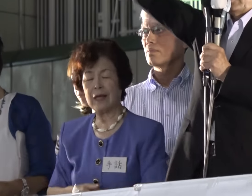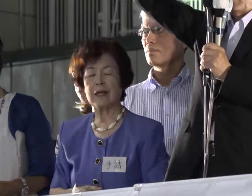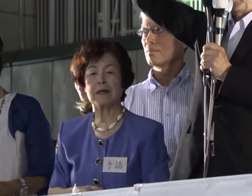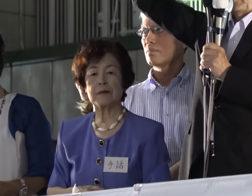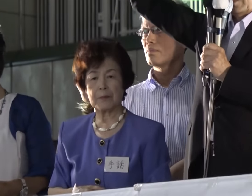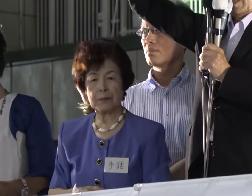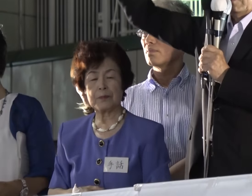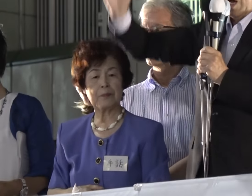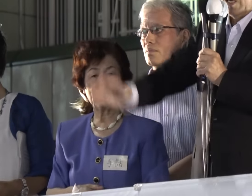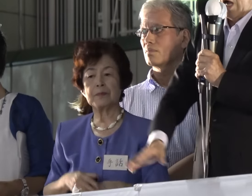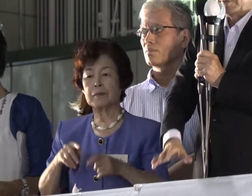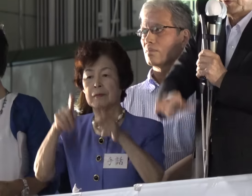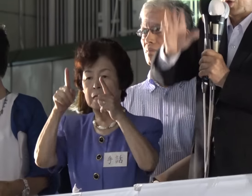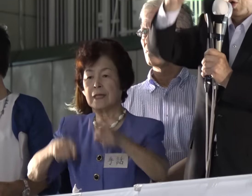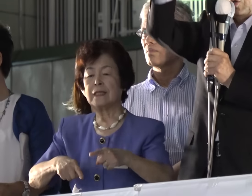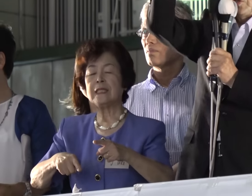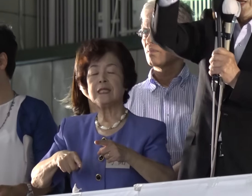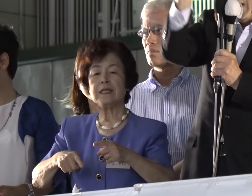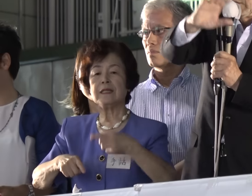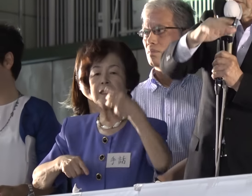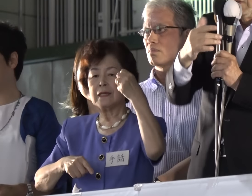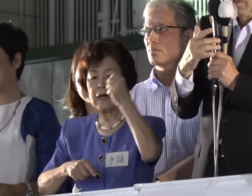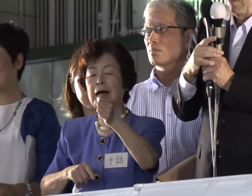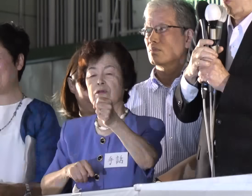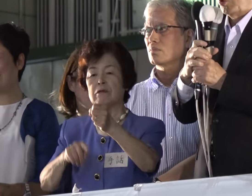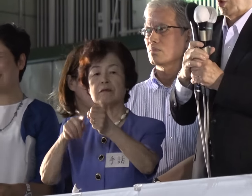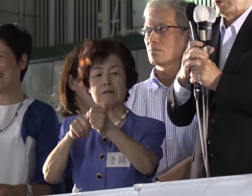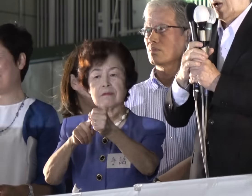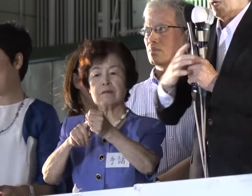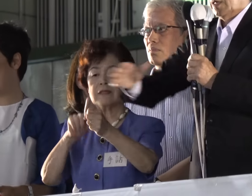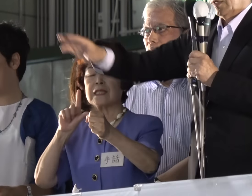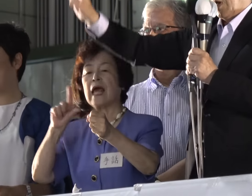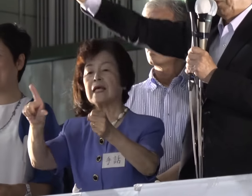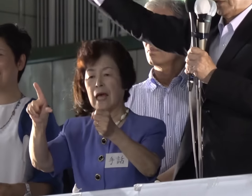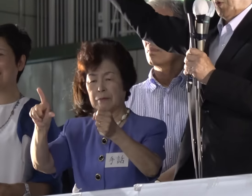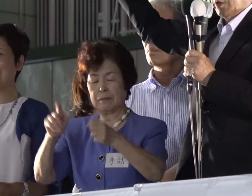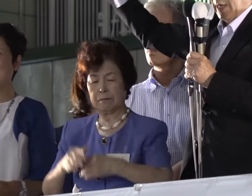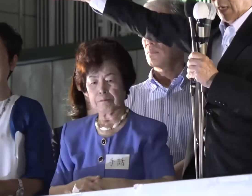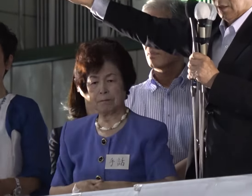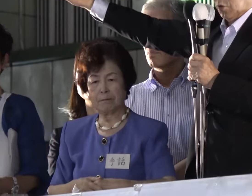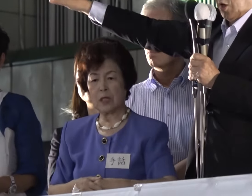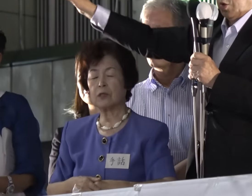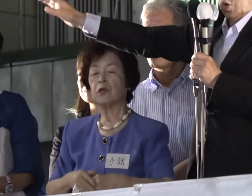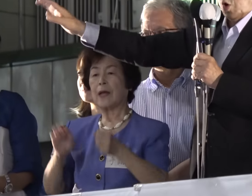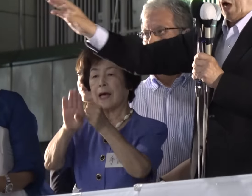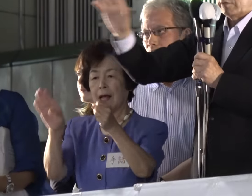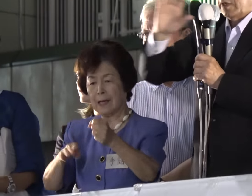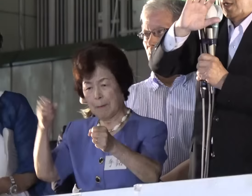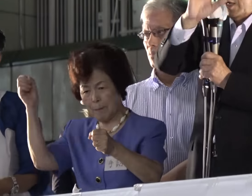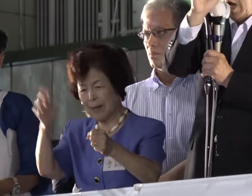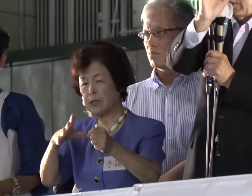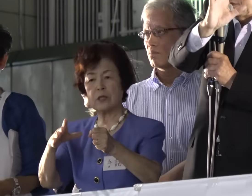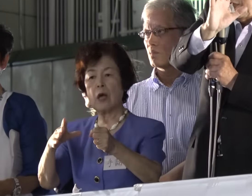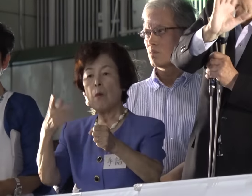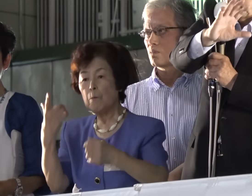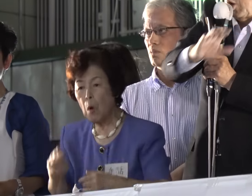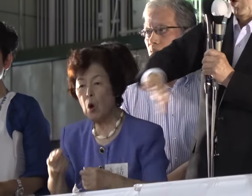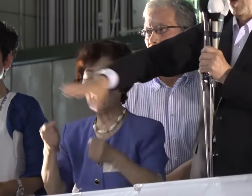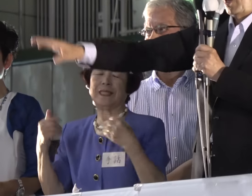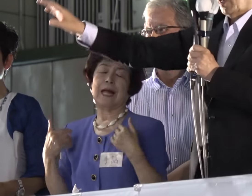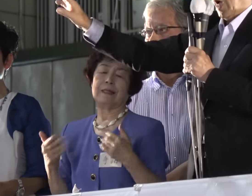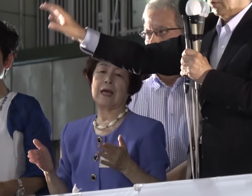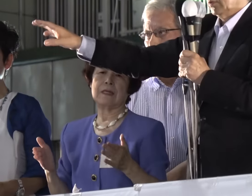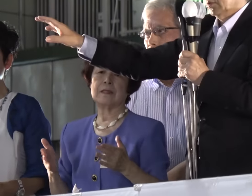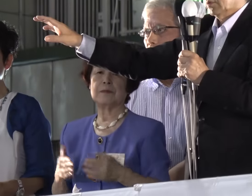非核都市宣言は核武装いらない、もう一つは原発もいらない。これは両方 核兵器